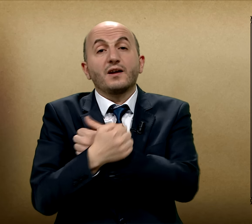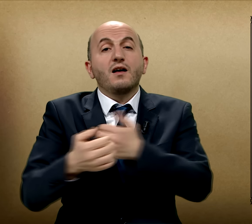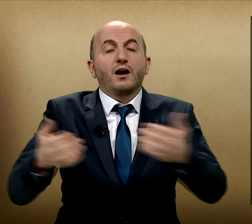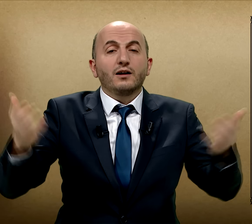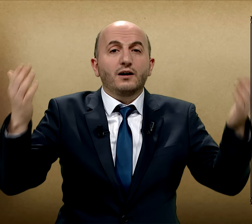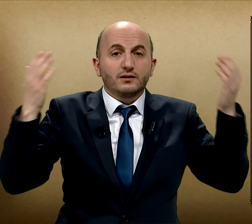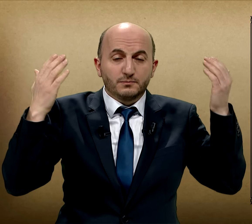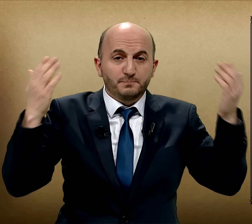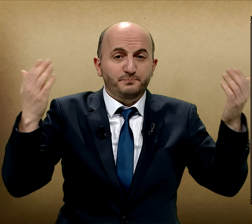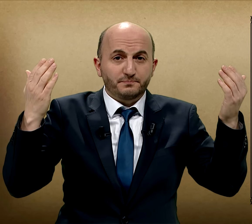Allah'ım,